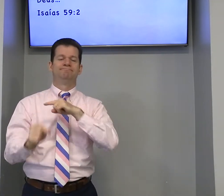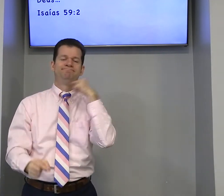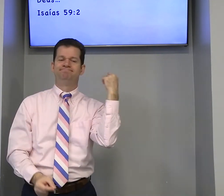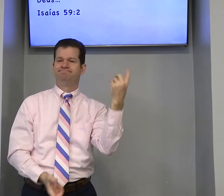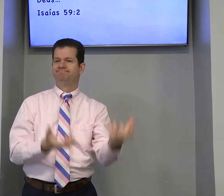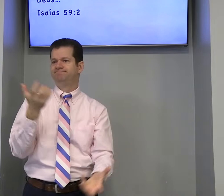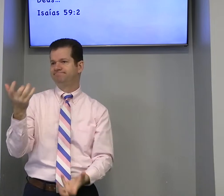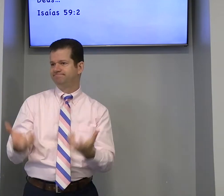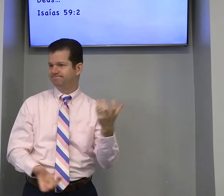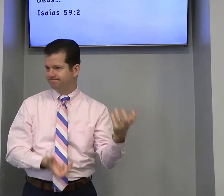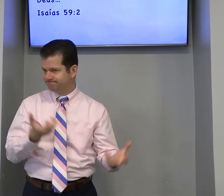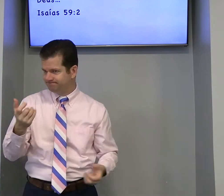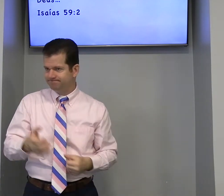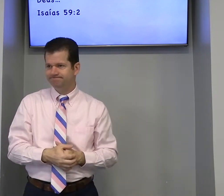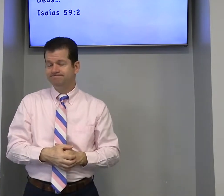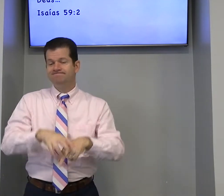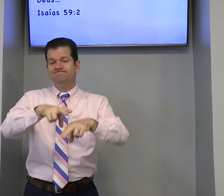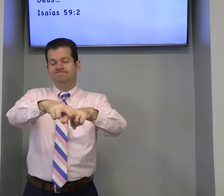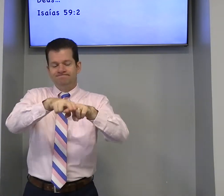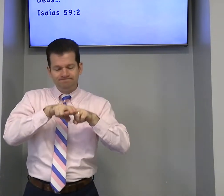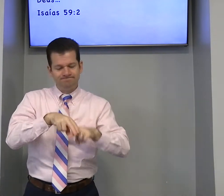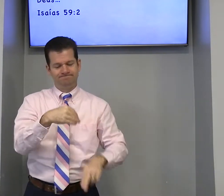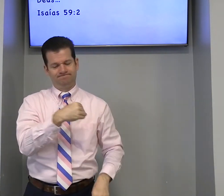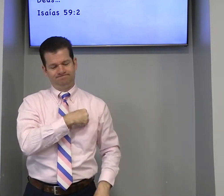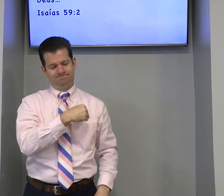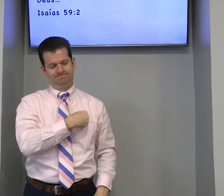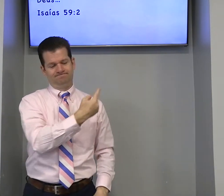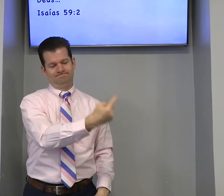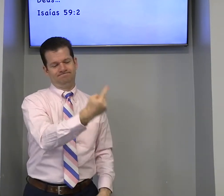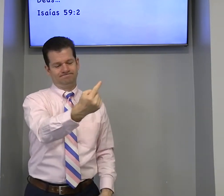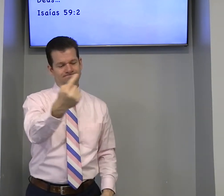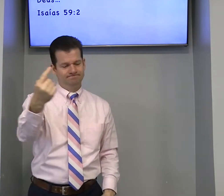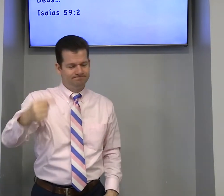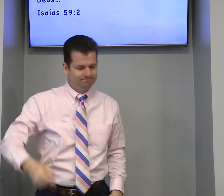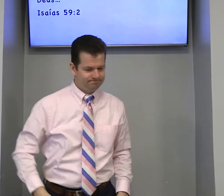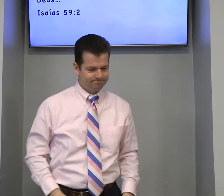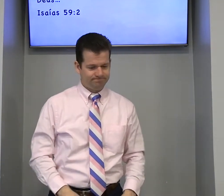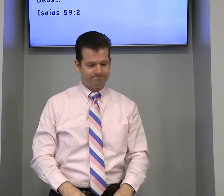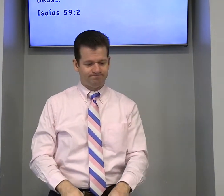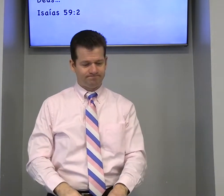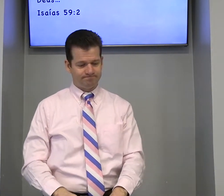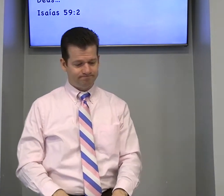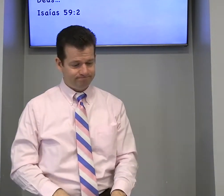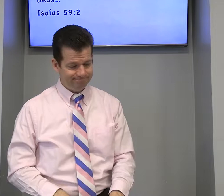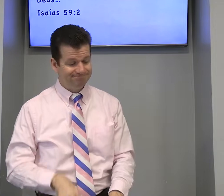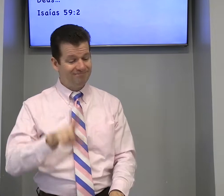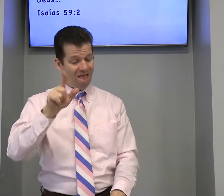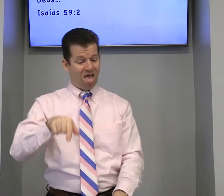manda castigo por causa do pecado. E castigo é morte no inferno.